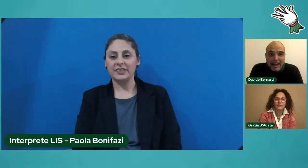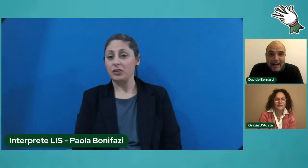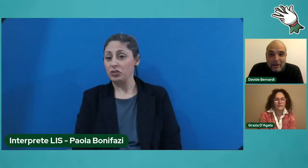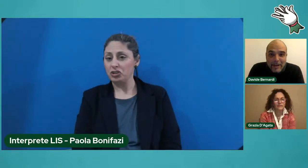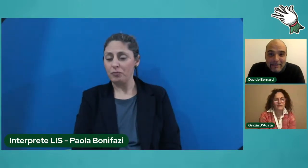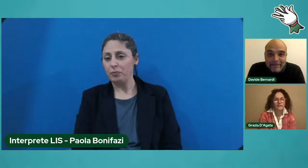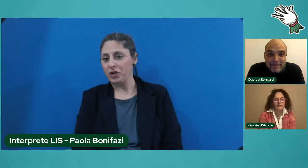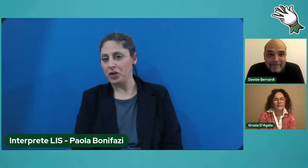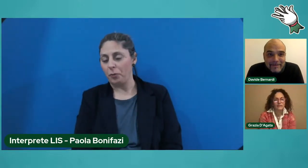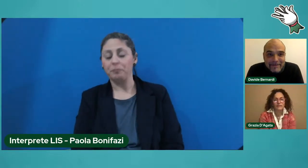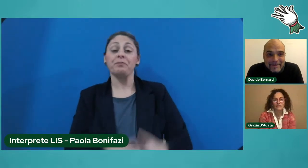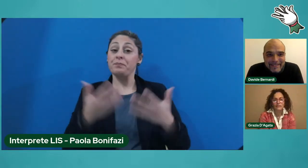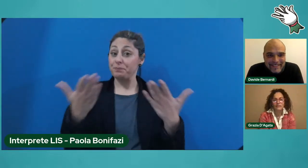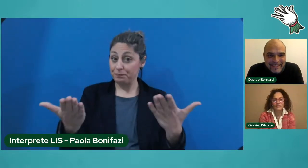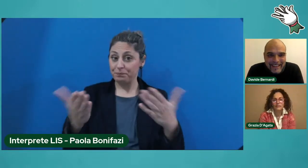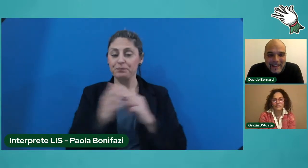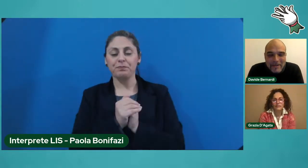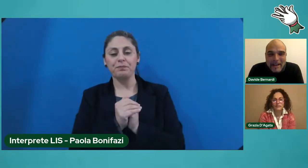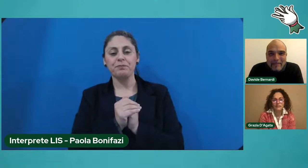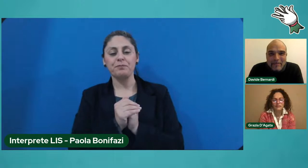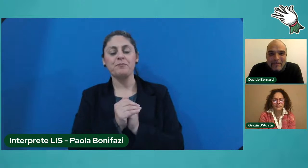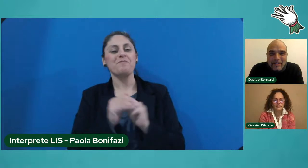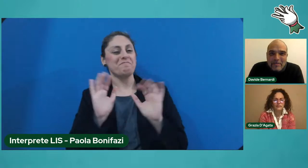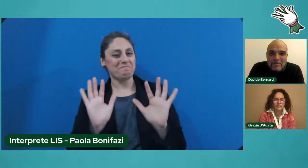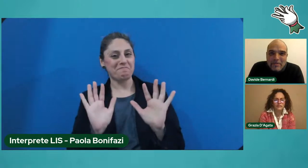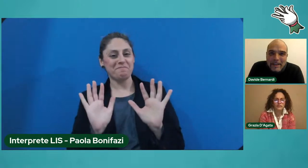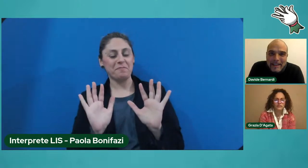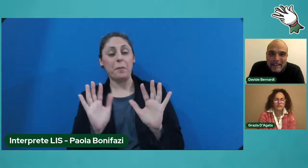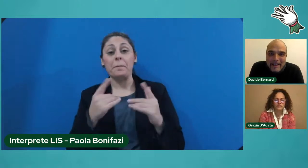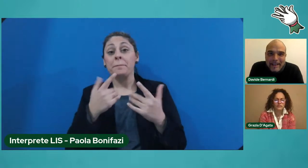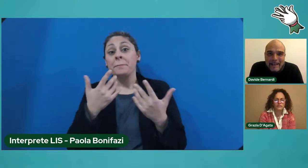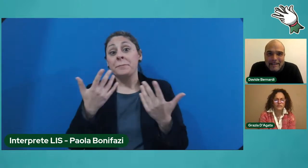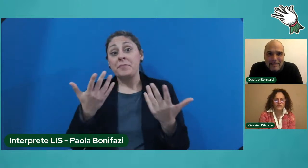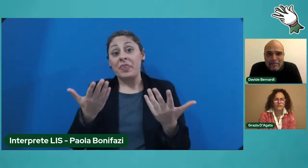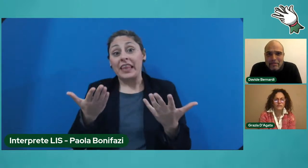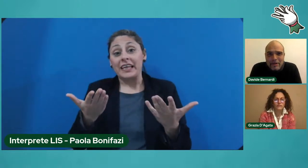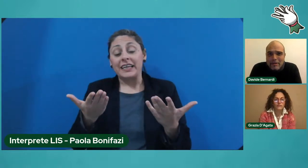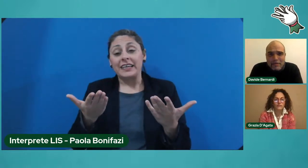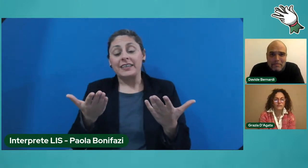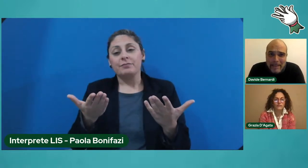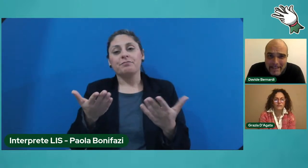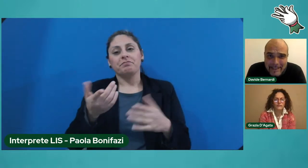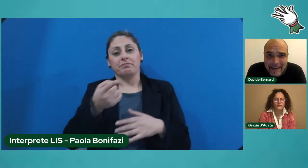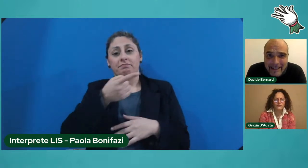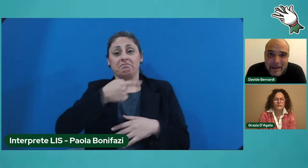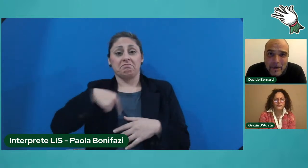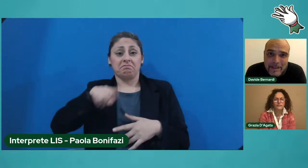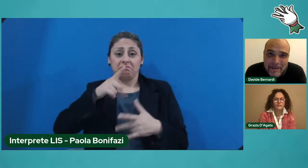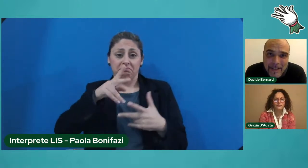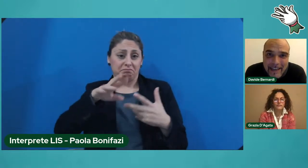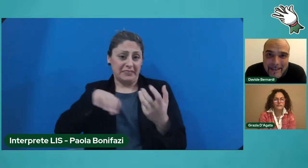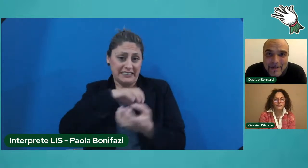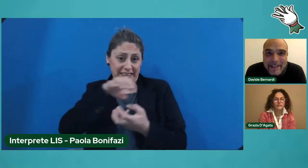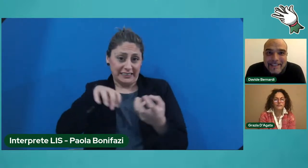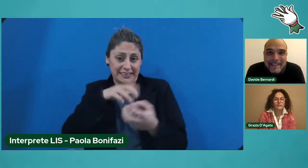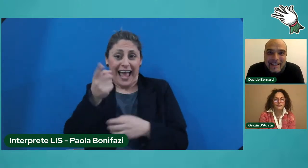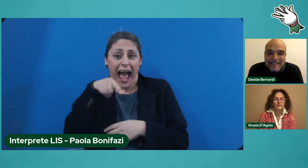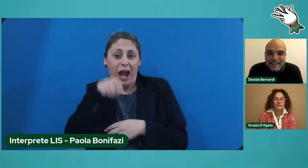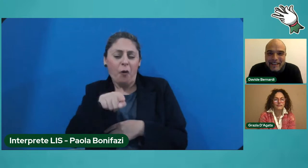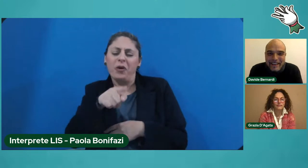Siete tutti di Allora, Roma? No. diciamo che siamo un po' misti anche in questo caso, nel senso